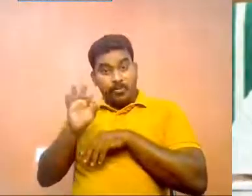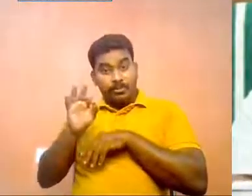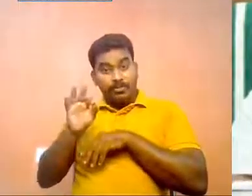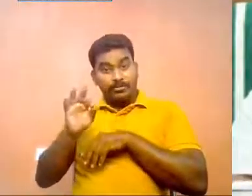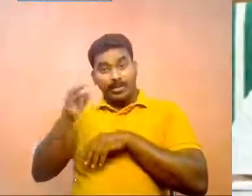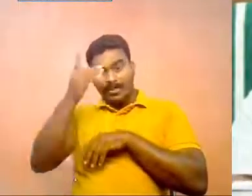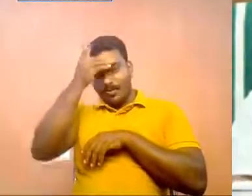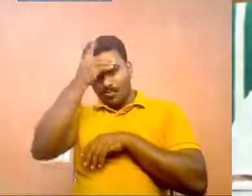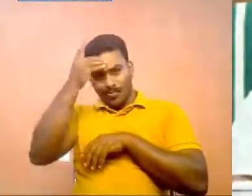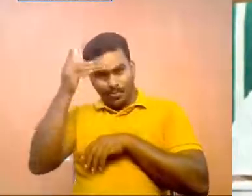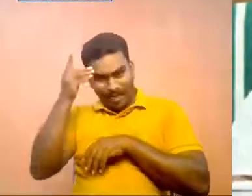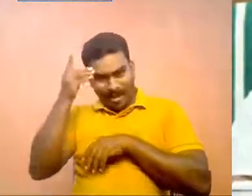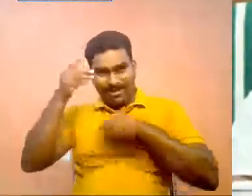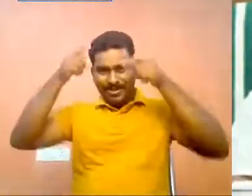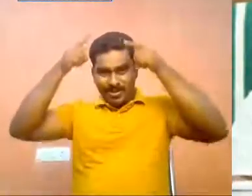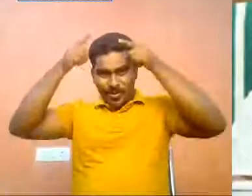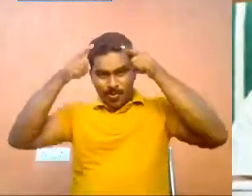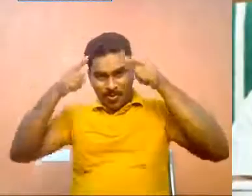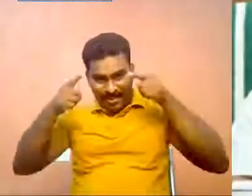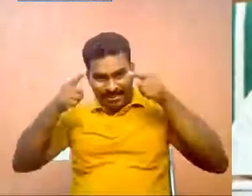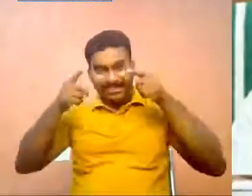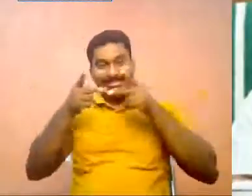ഗൾഫ് രാഷ്ട്രങ്ങളിലുള്ളവർ,